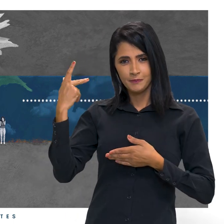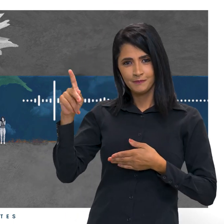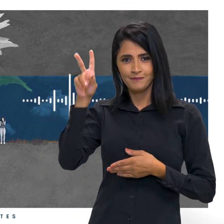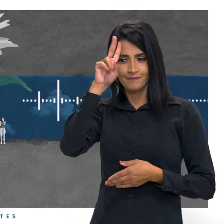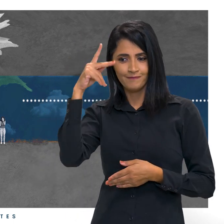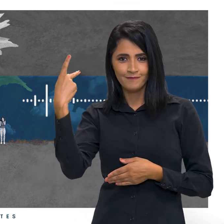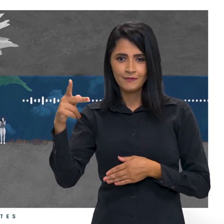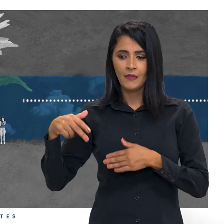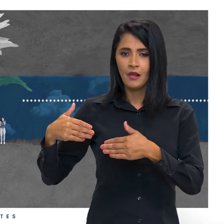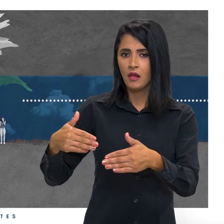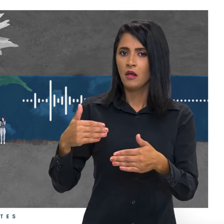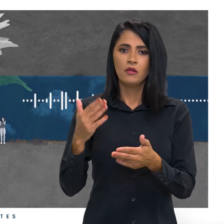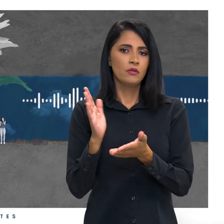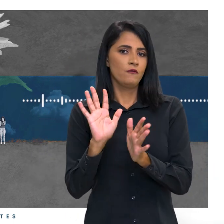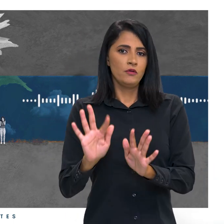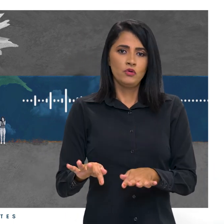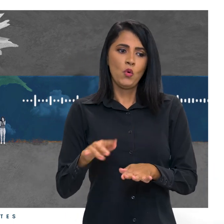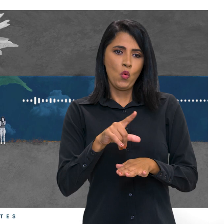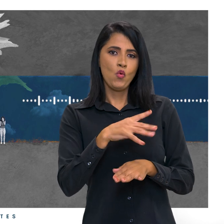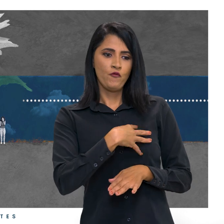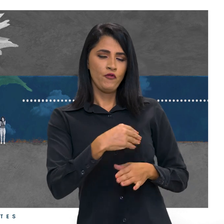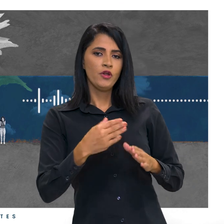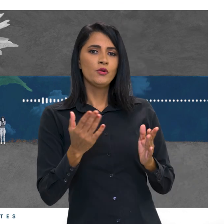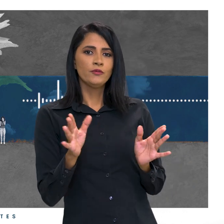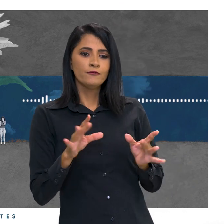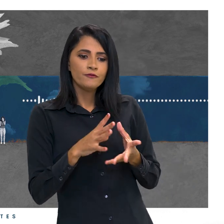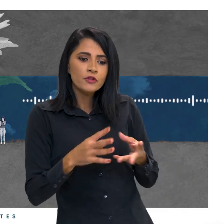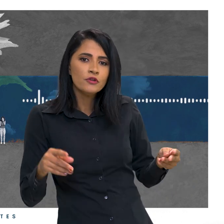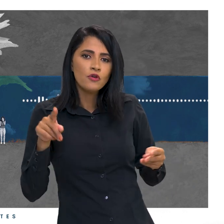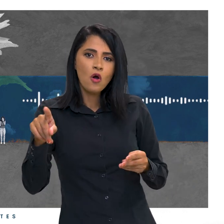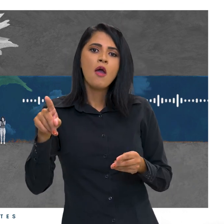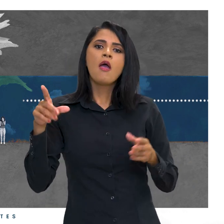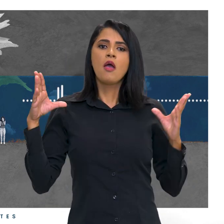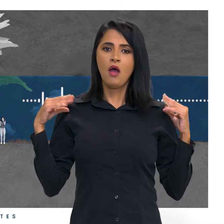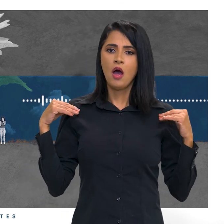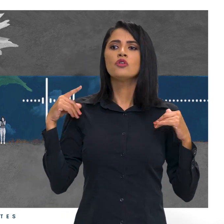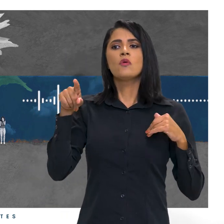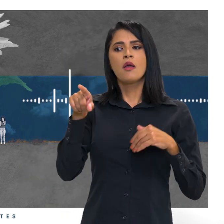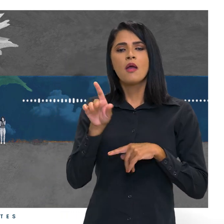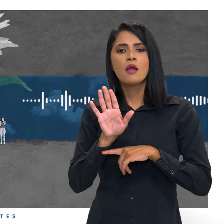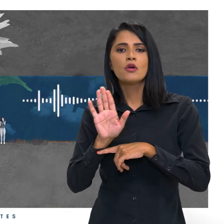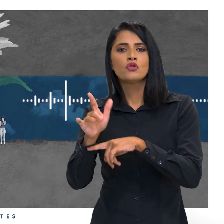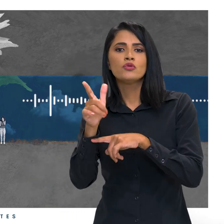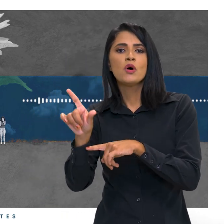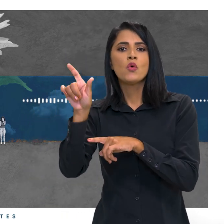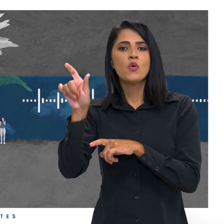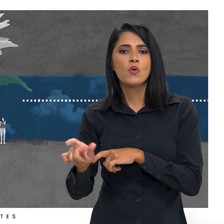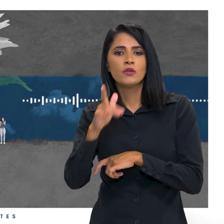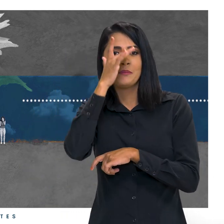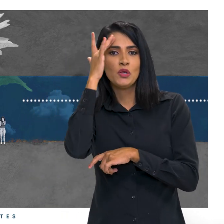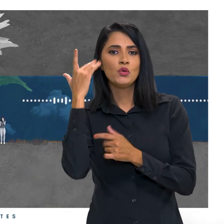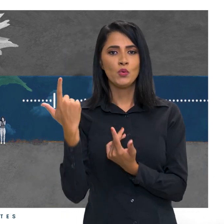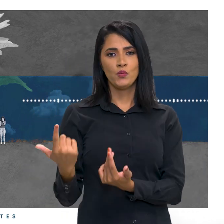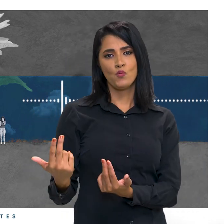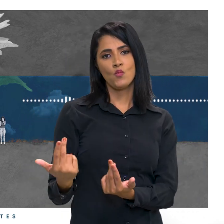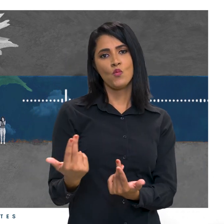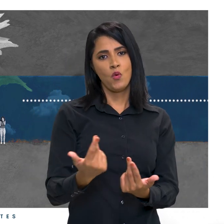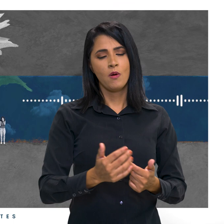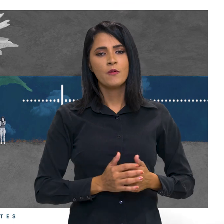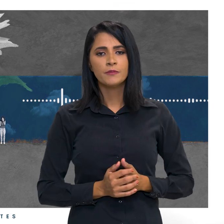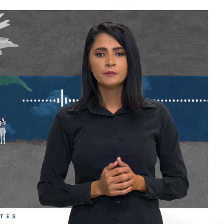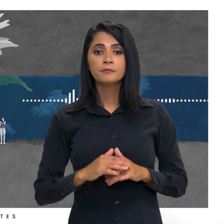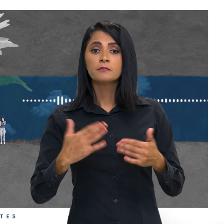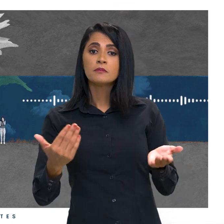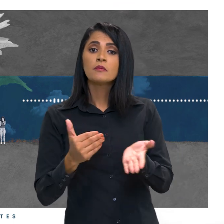acabou com a cura dos filhos. Como anjo da guarda, ela estendeu os braços a pacientes e mães na mesma situação. E daí